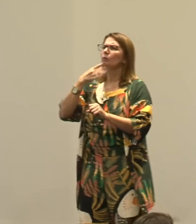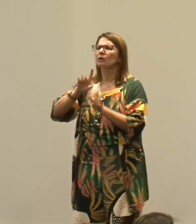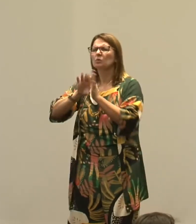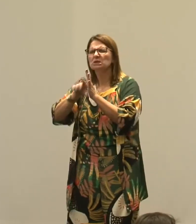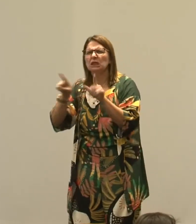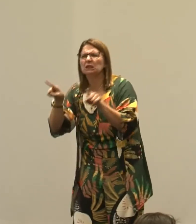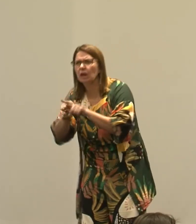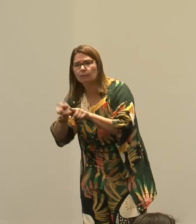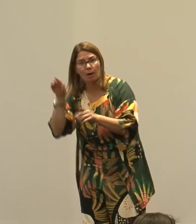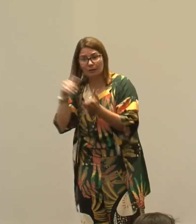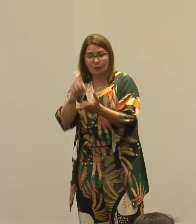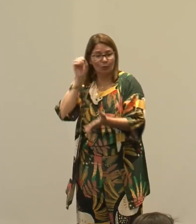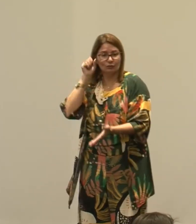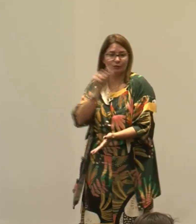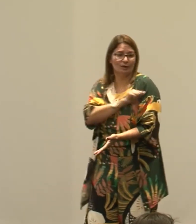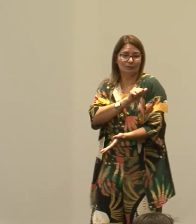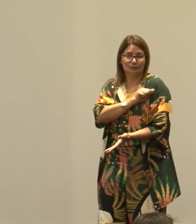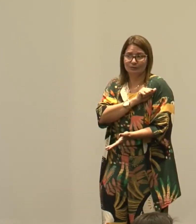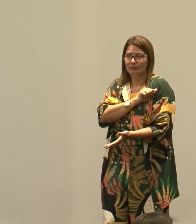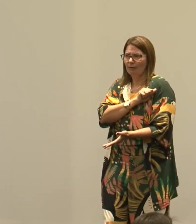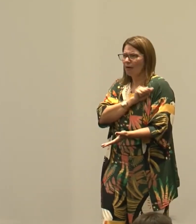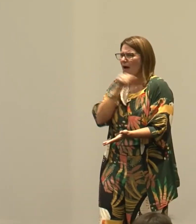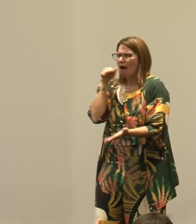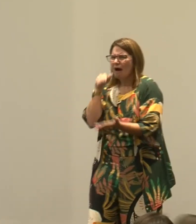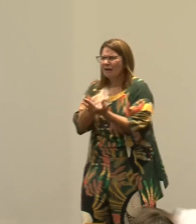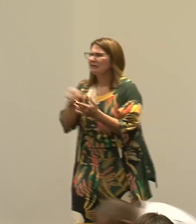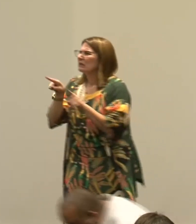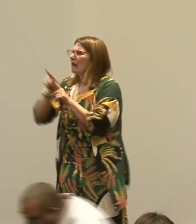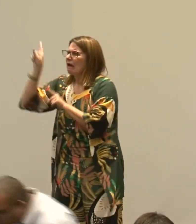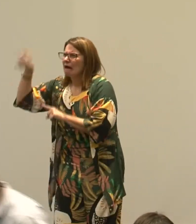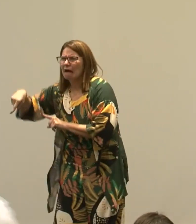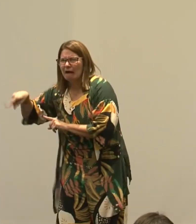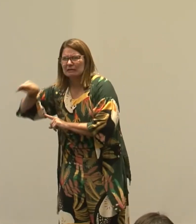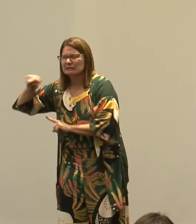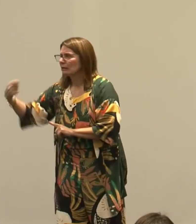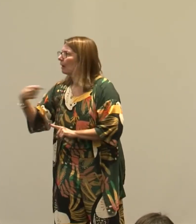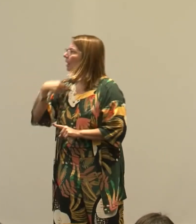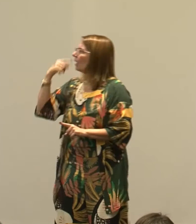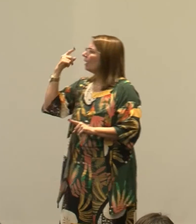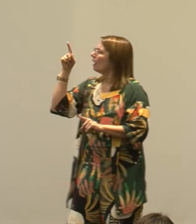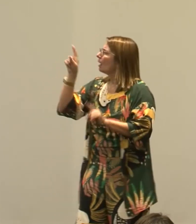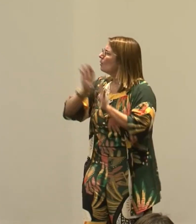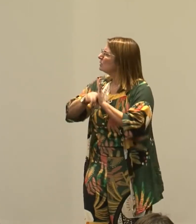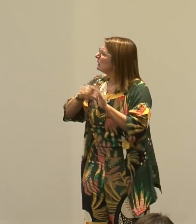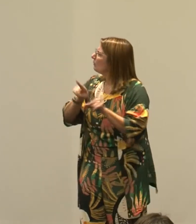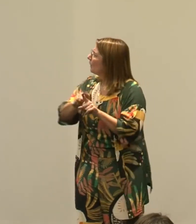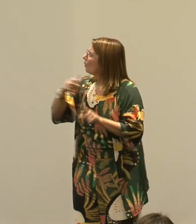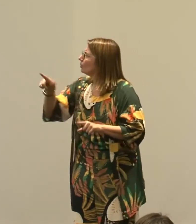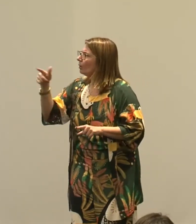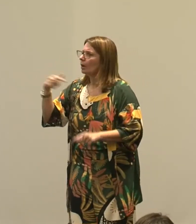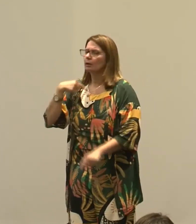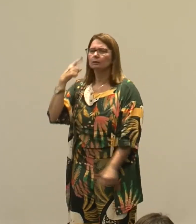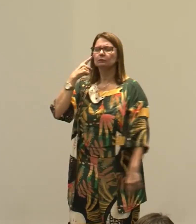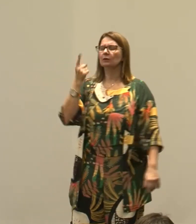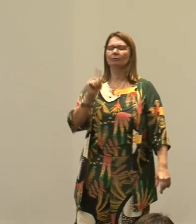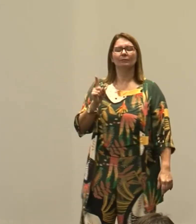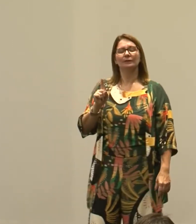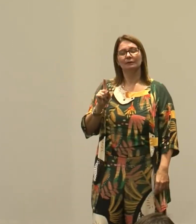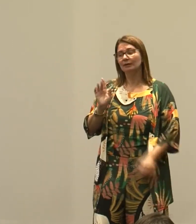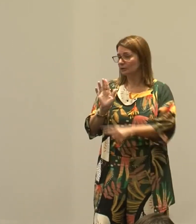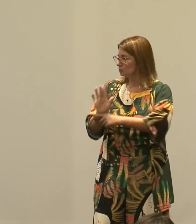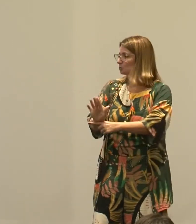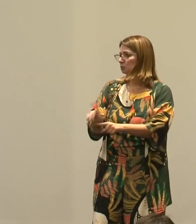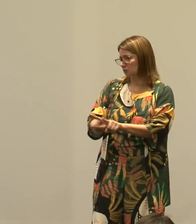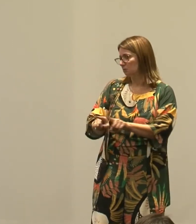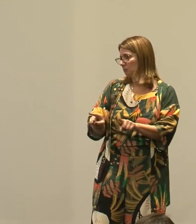Todo mundo pode aprender os sinais, assim como os alunos ouvintes. Isso não é único exclusivamente para alunos